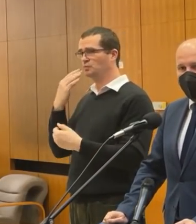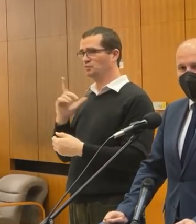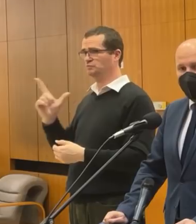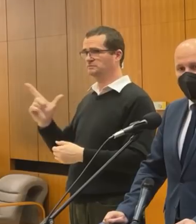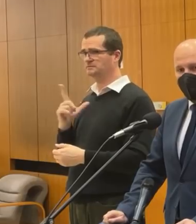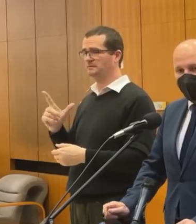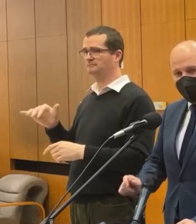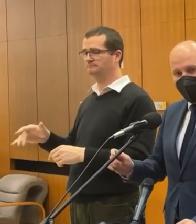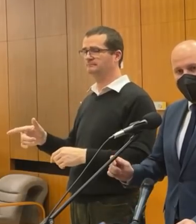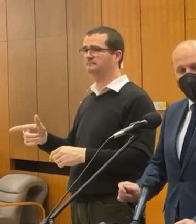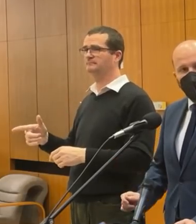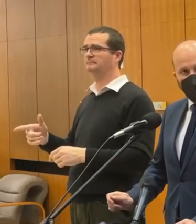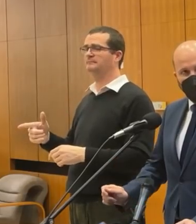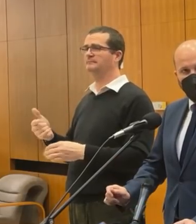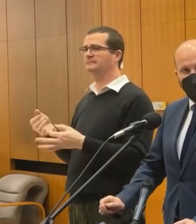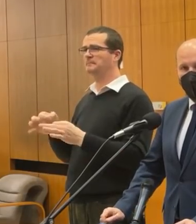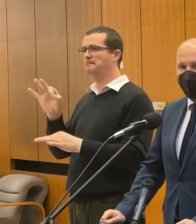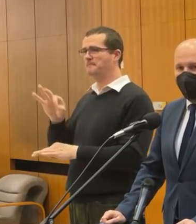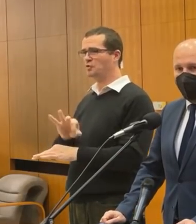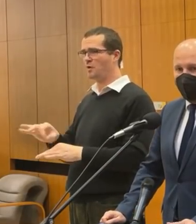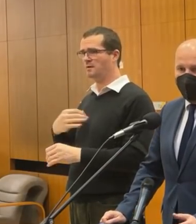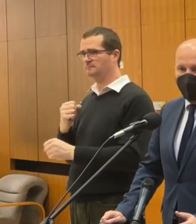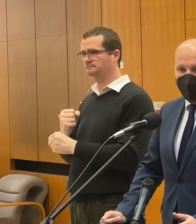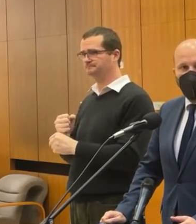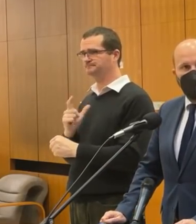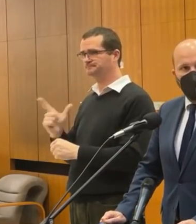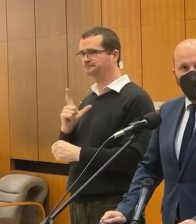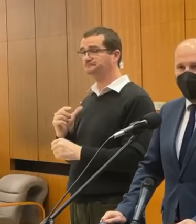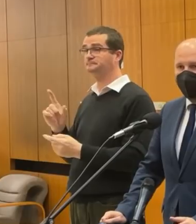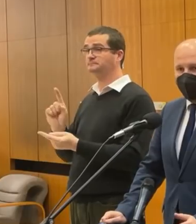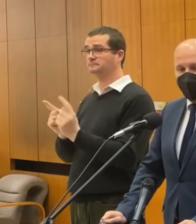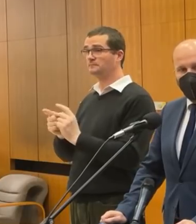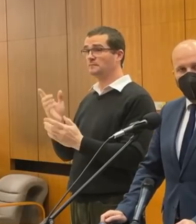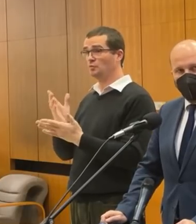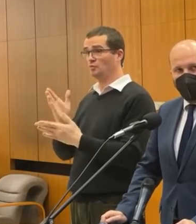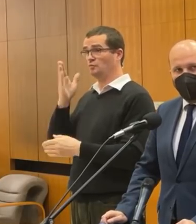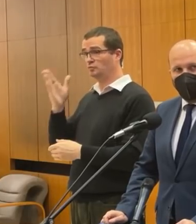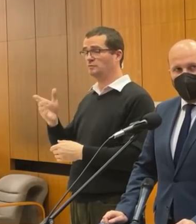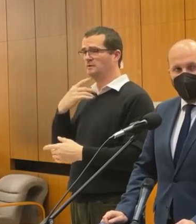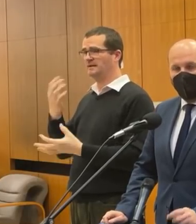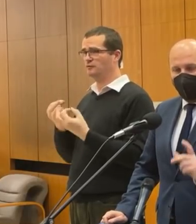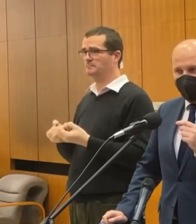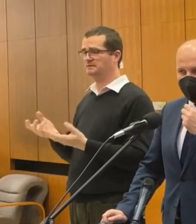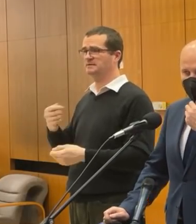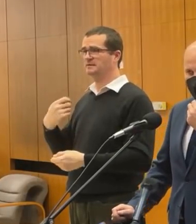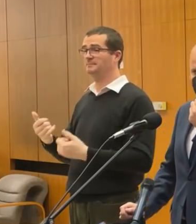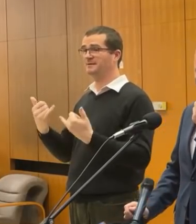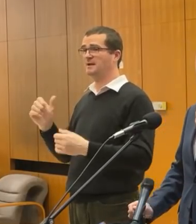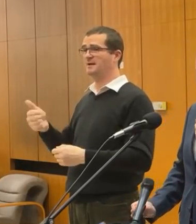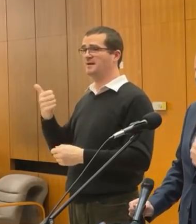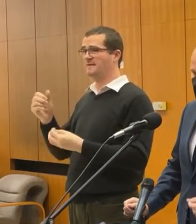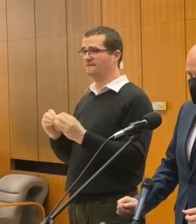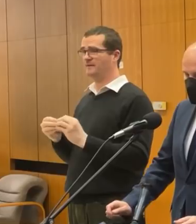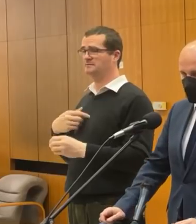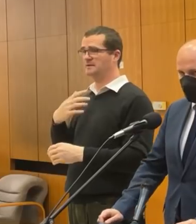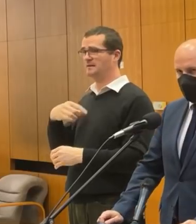štátmi americkými, kde precizujeme jednotlivé projekty a keď budeme mať nejakú dohodu, tak samozrejme o tom budeme informovať. Dovolte mi ešte jednu vec, ktorú